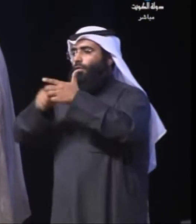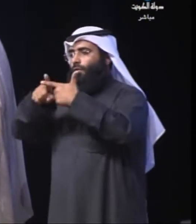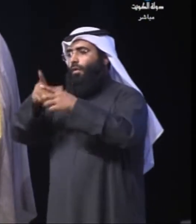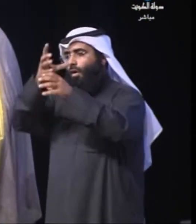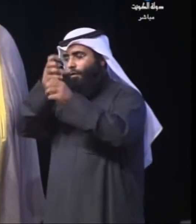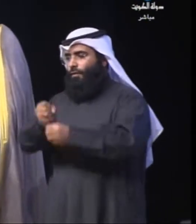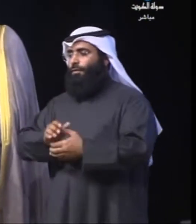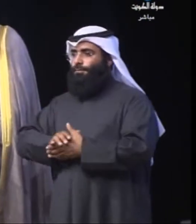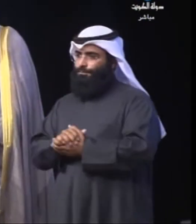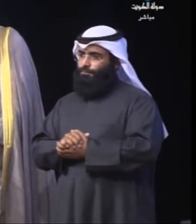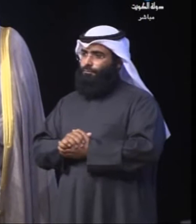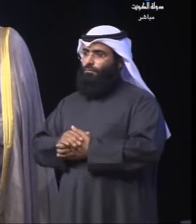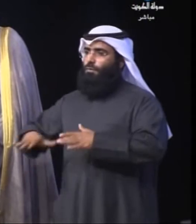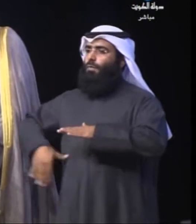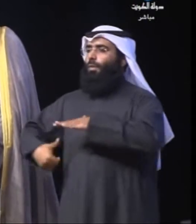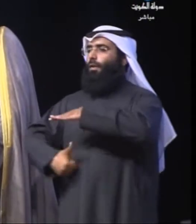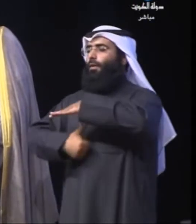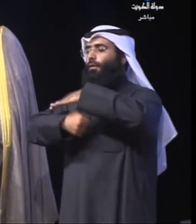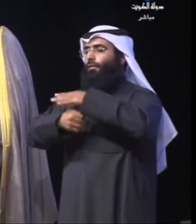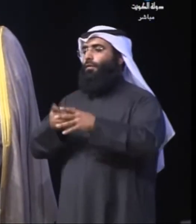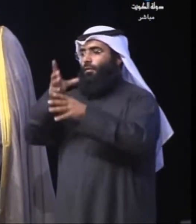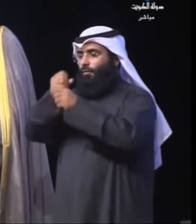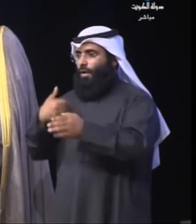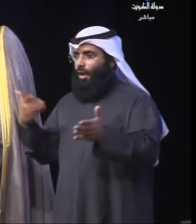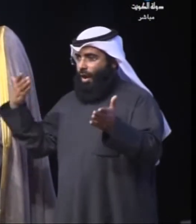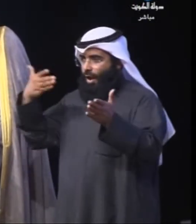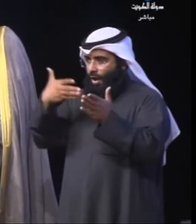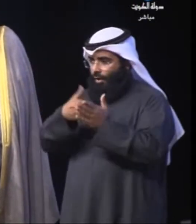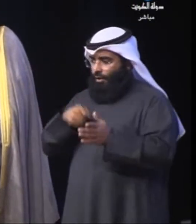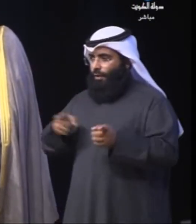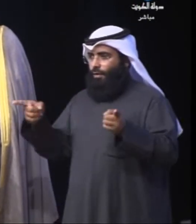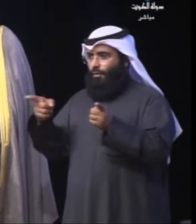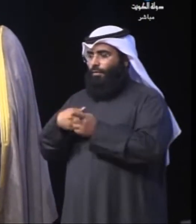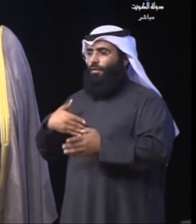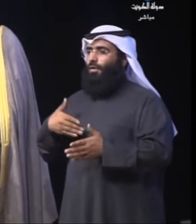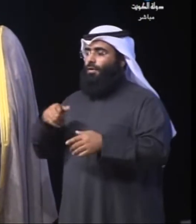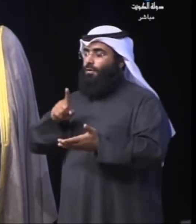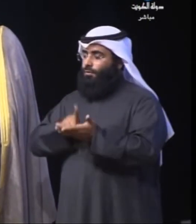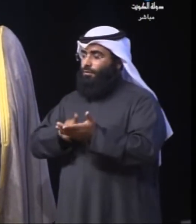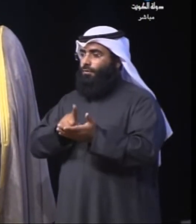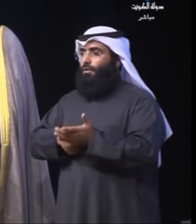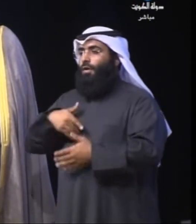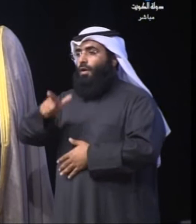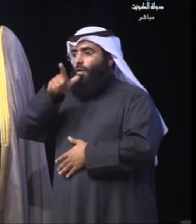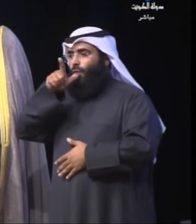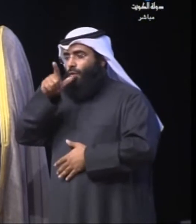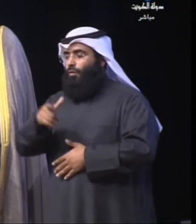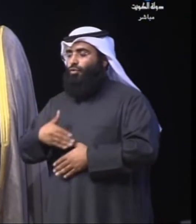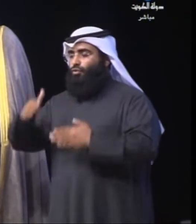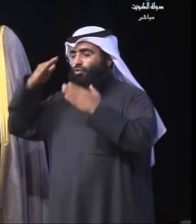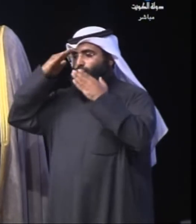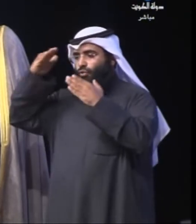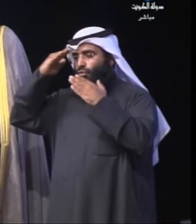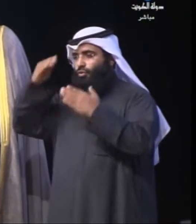الله. حضرة صاحب السمو أمير البلاد، في ختام كلمتي هذه لا يسعني في هذا المقام المبارك إلا أن أتوجه بخاص